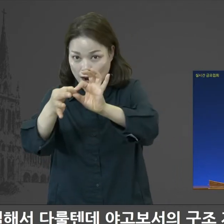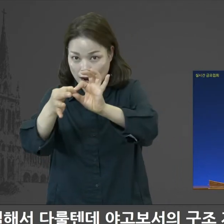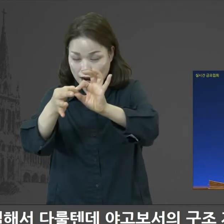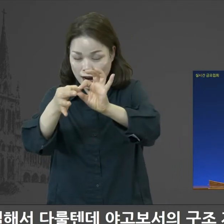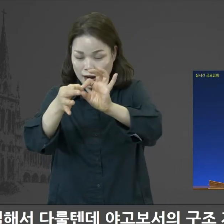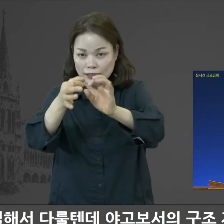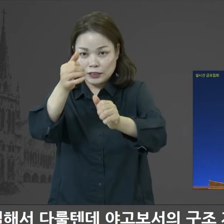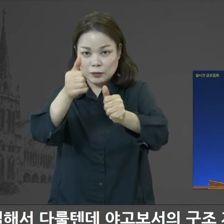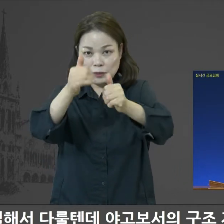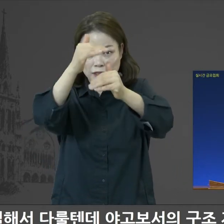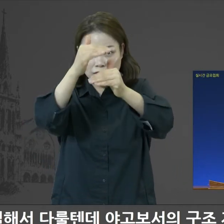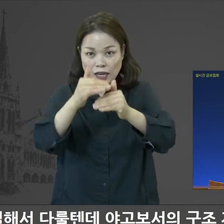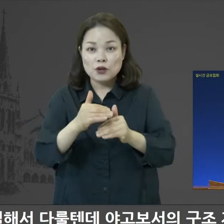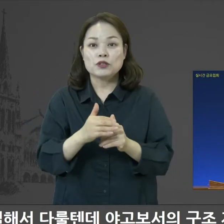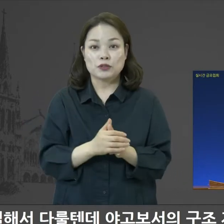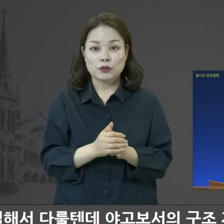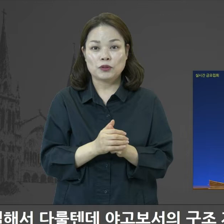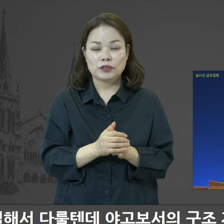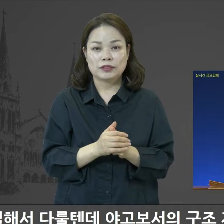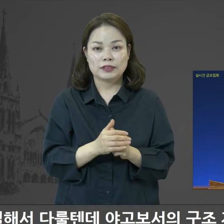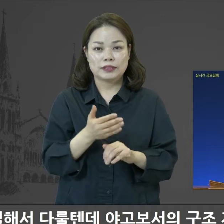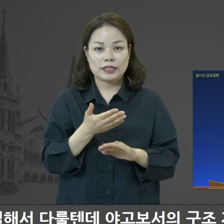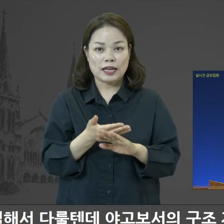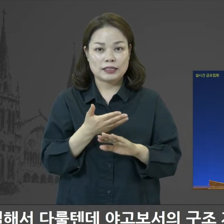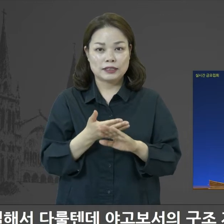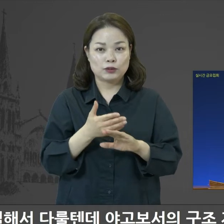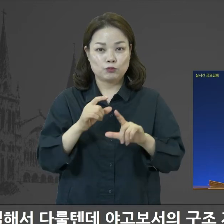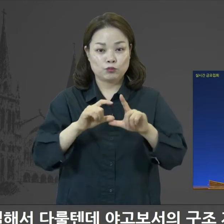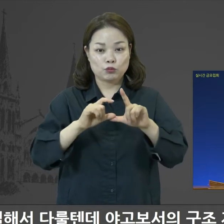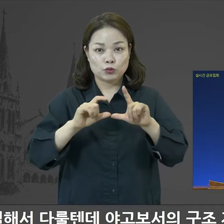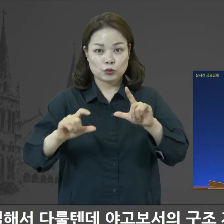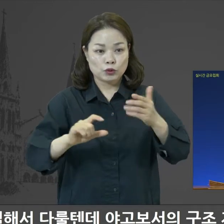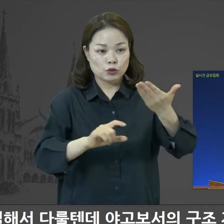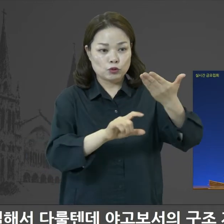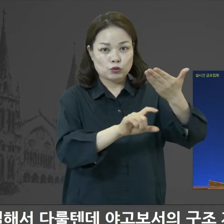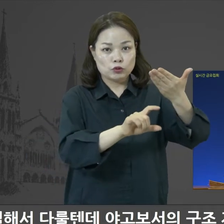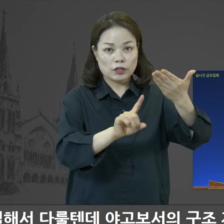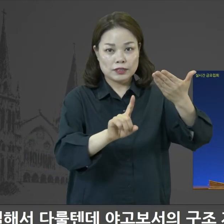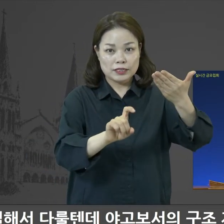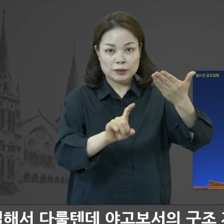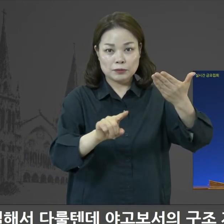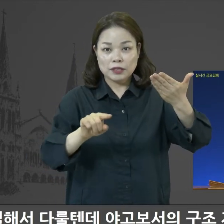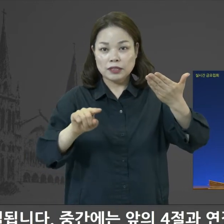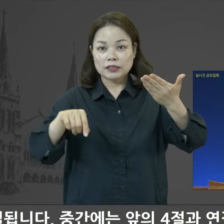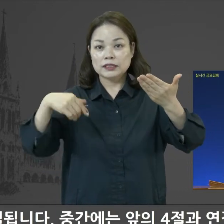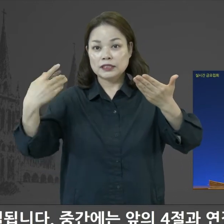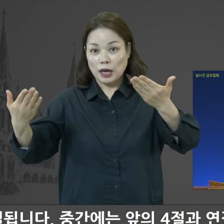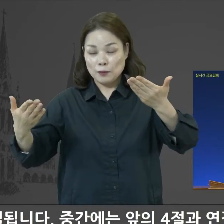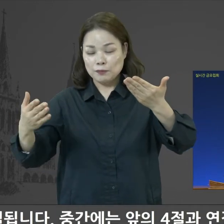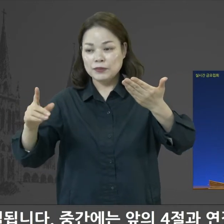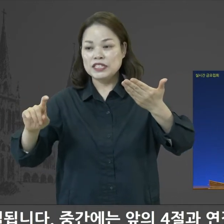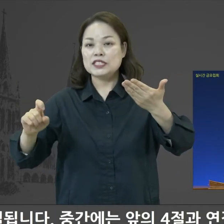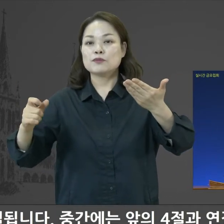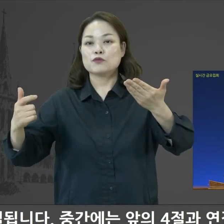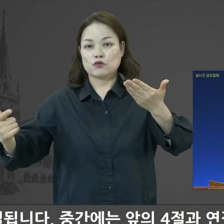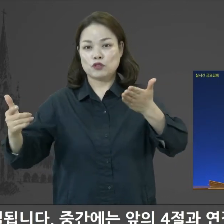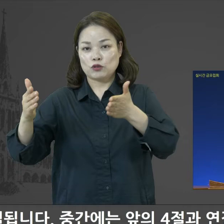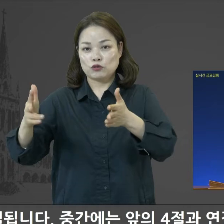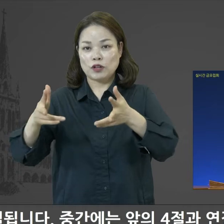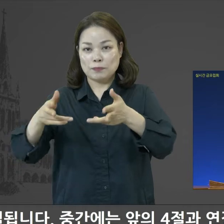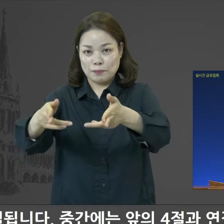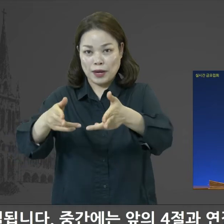관한 말씀이고요. 이제 또 다른 대목은 9절에서 11절, 그 다음에는 16절로 뛰는 것이죠.